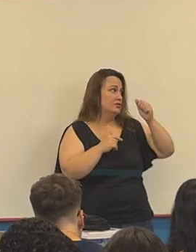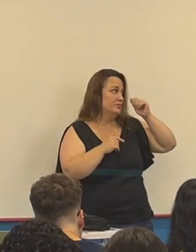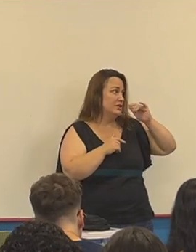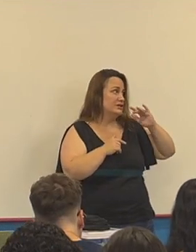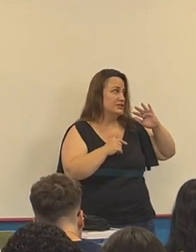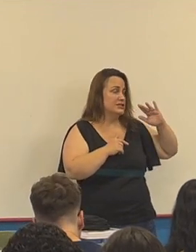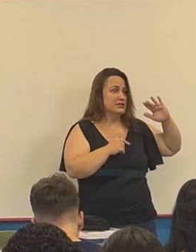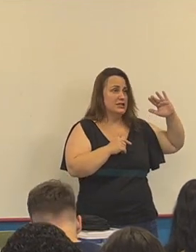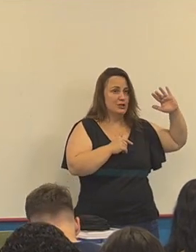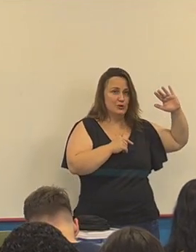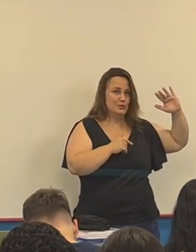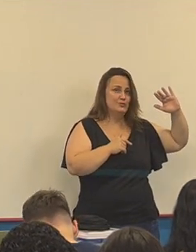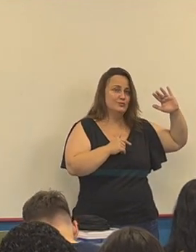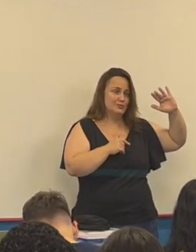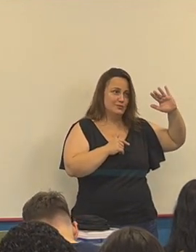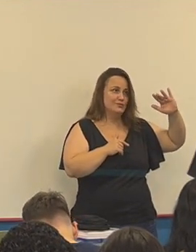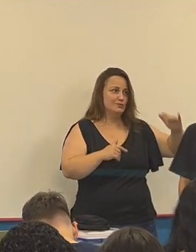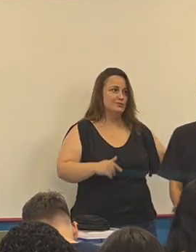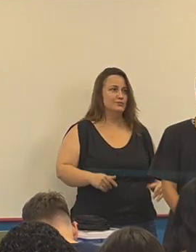vida, entendeu?